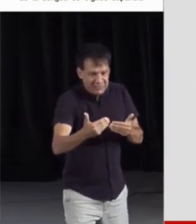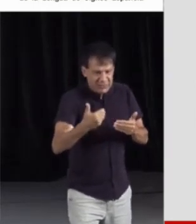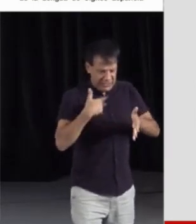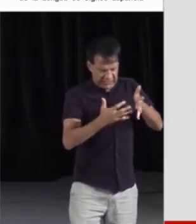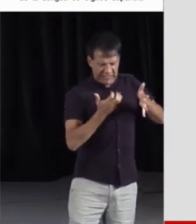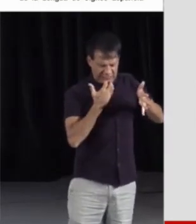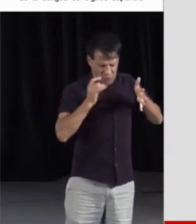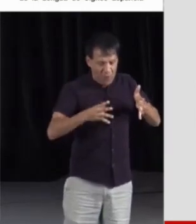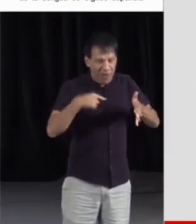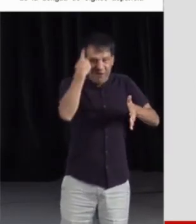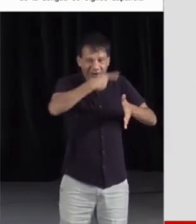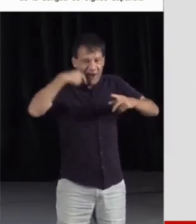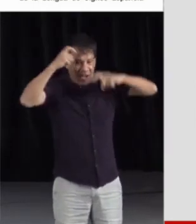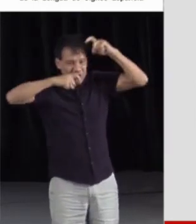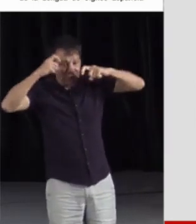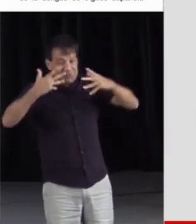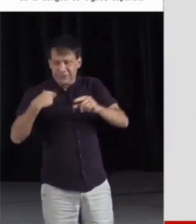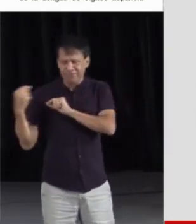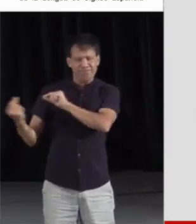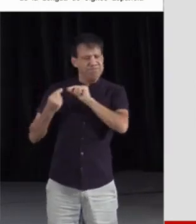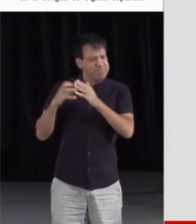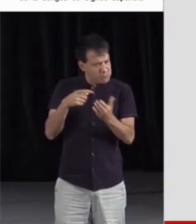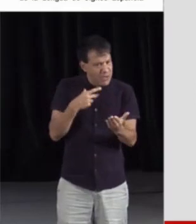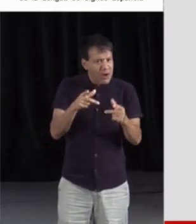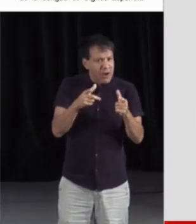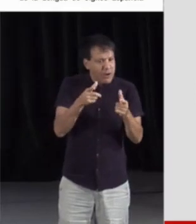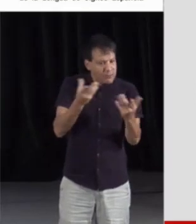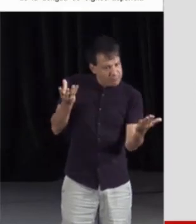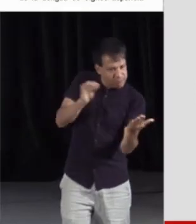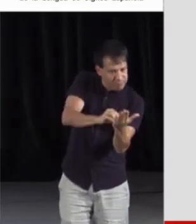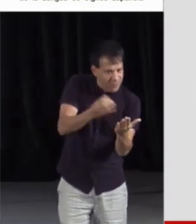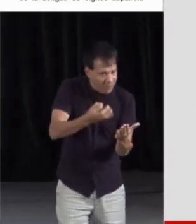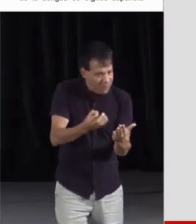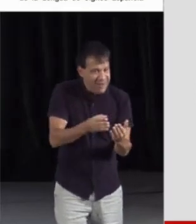es fundamental porque puede expresar enfado,